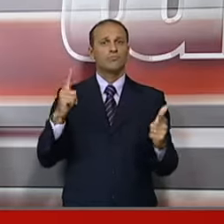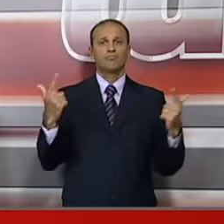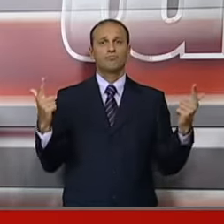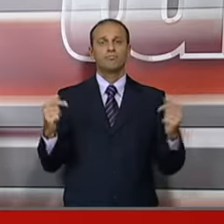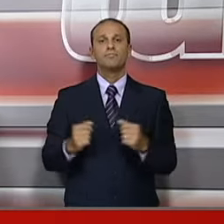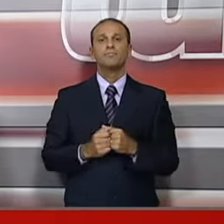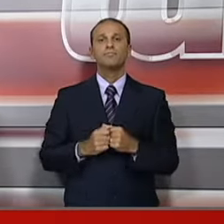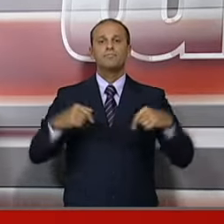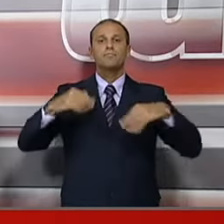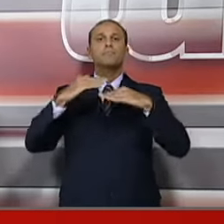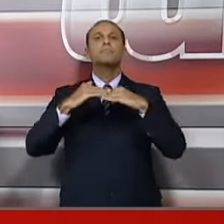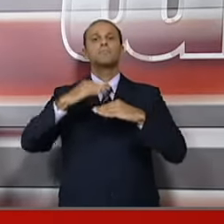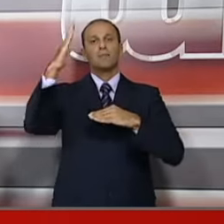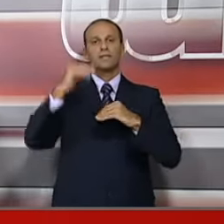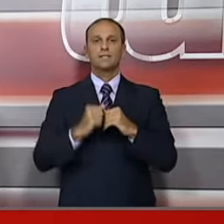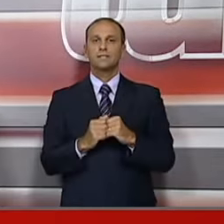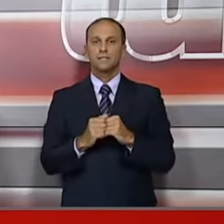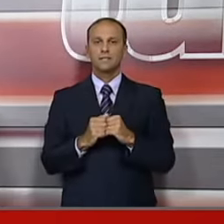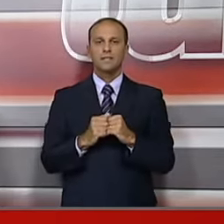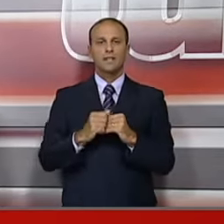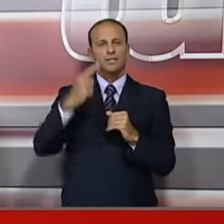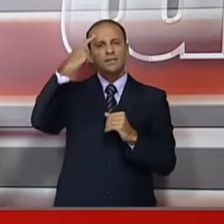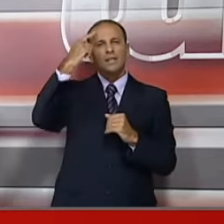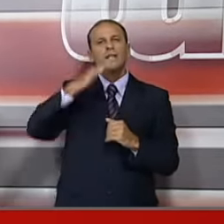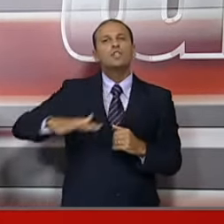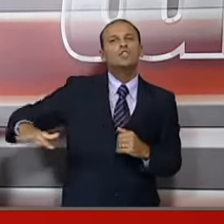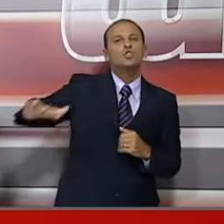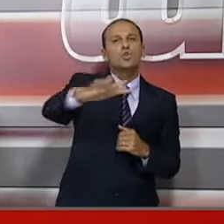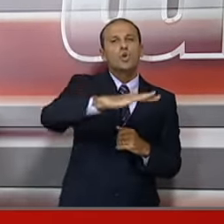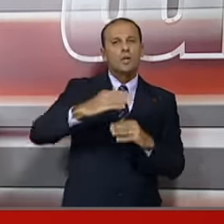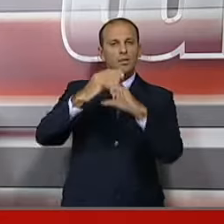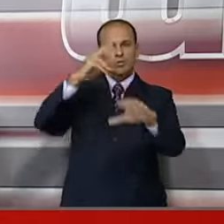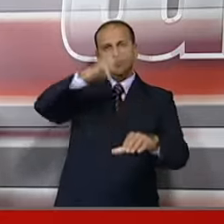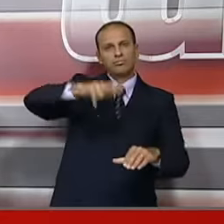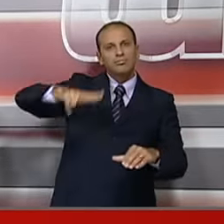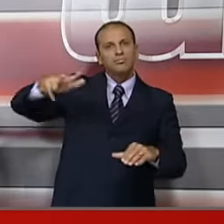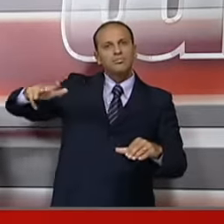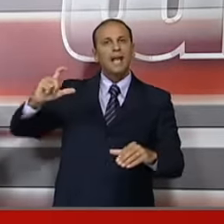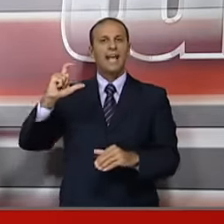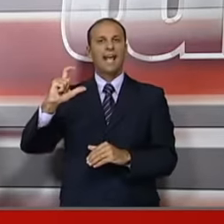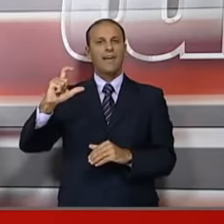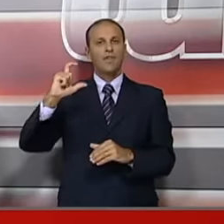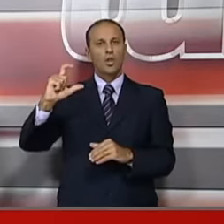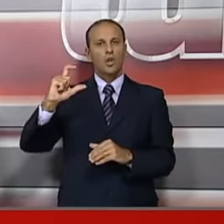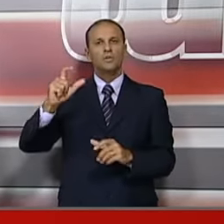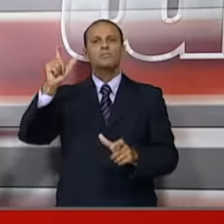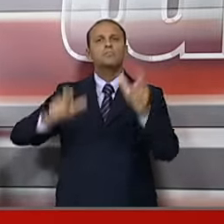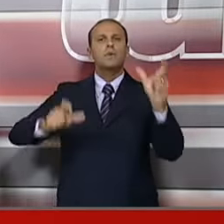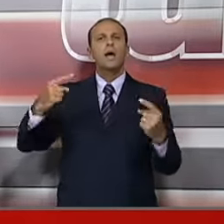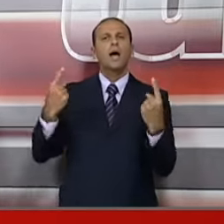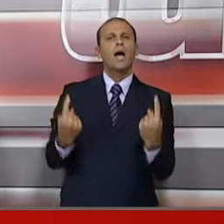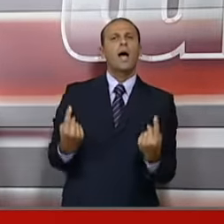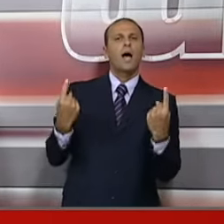questa mattina disagi al capolinea Cavallotti dove i passeggeri